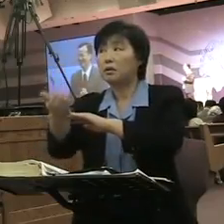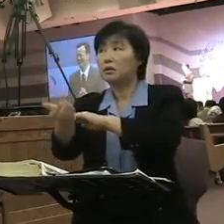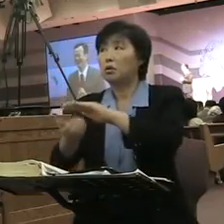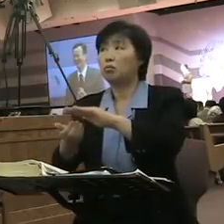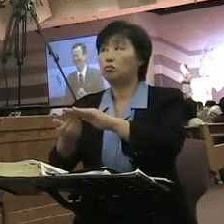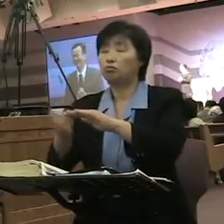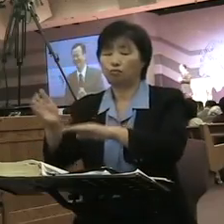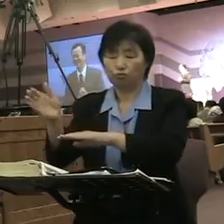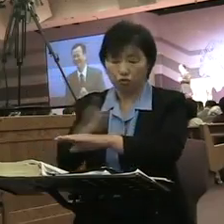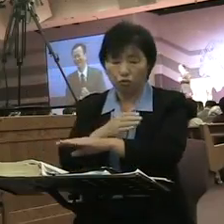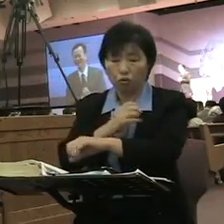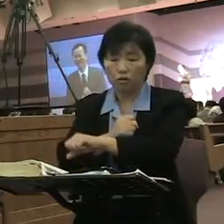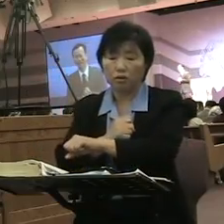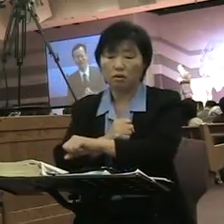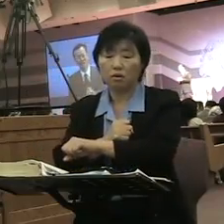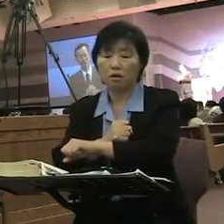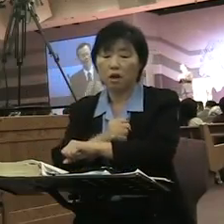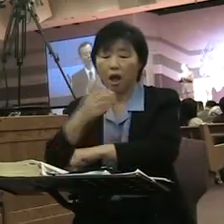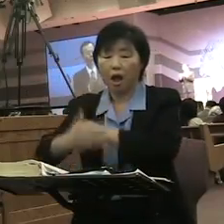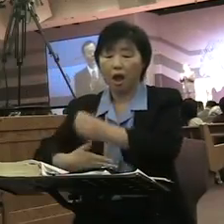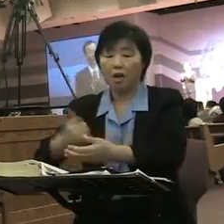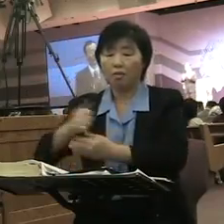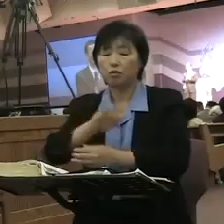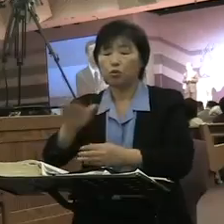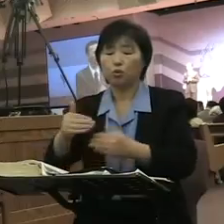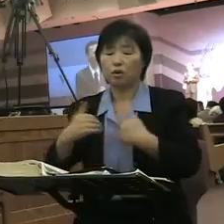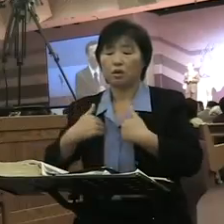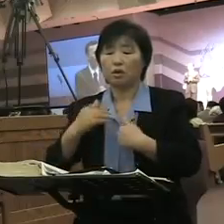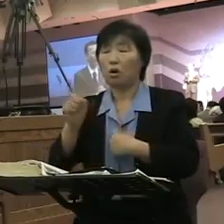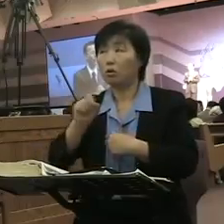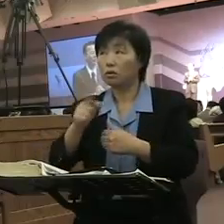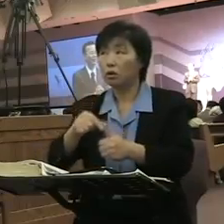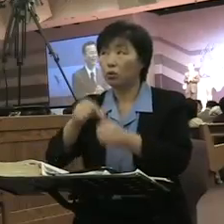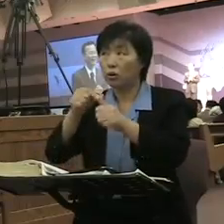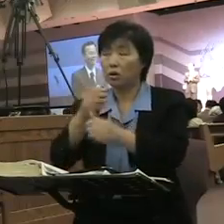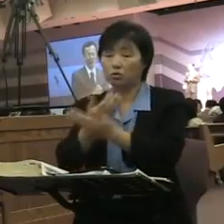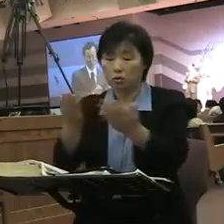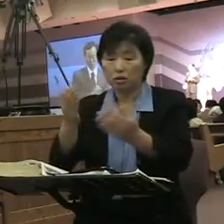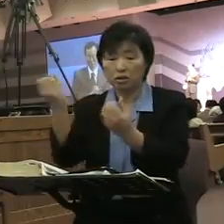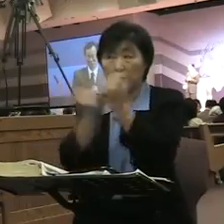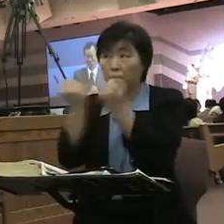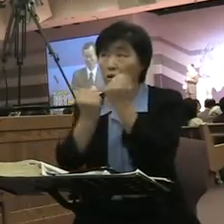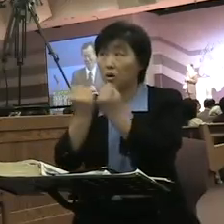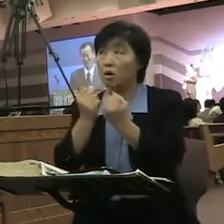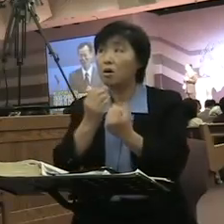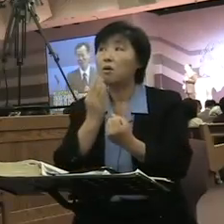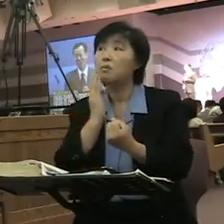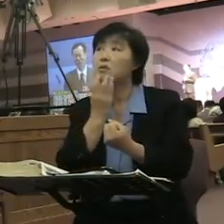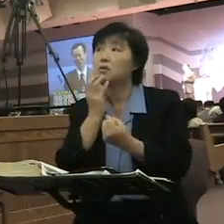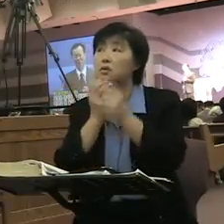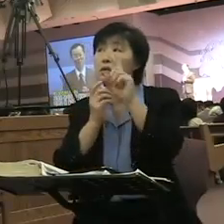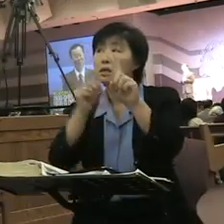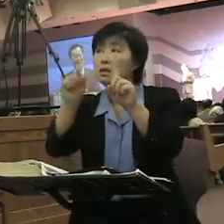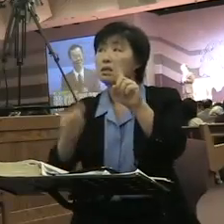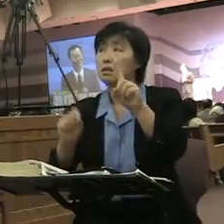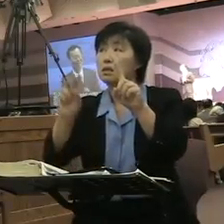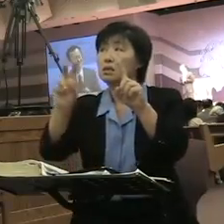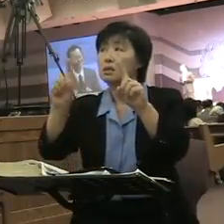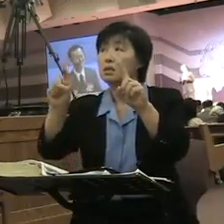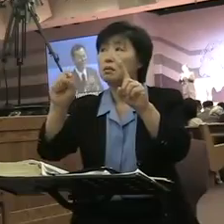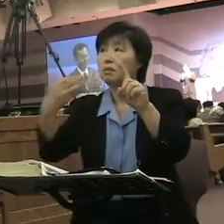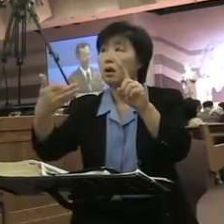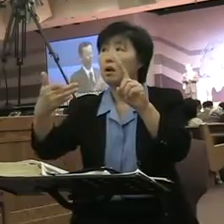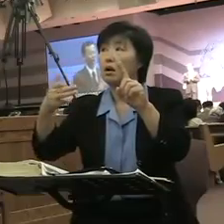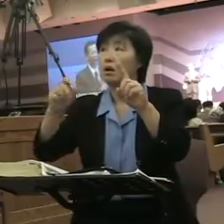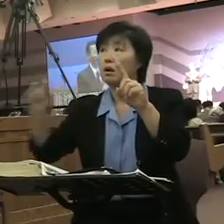것입니다. 하나님께서 우리를 어떻게 구원하셨는가 설명해 주시는 베드로전서 1장 18절부터 20절의 말씀을